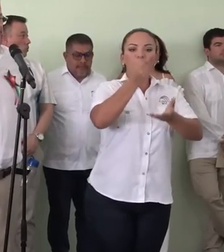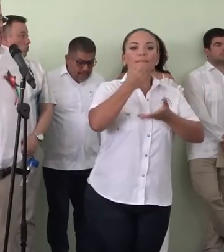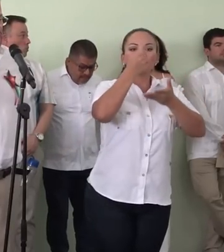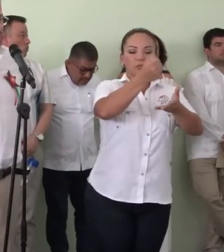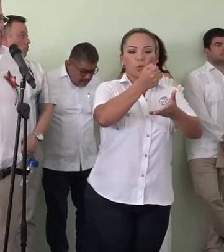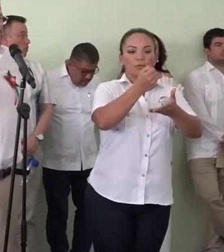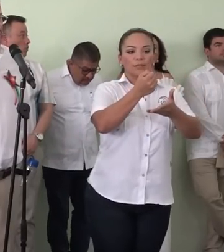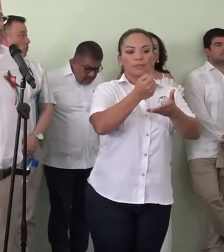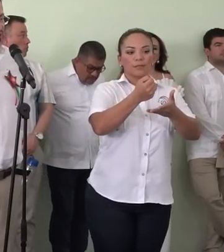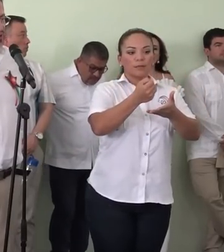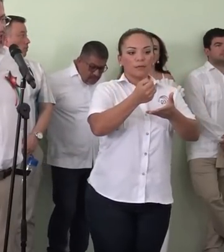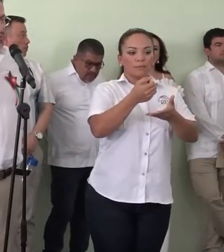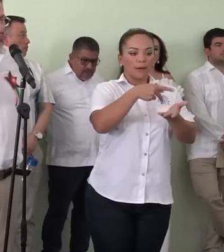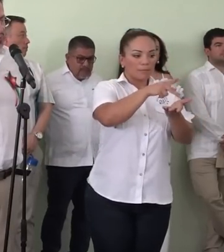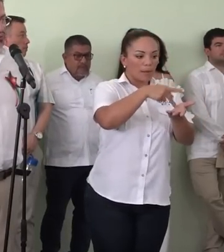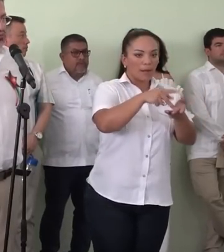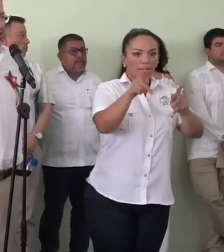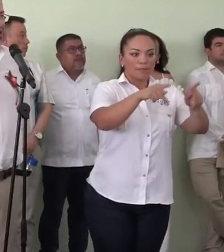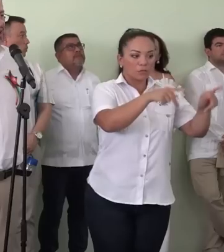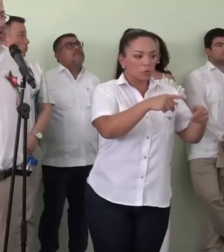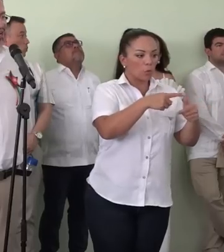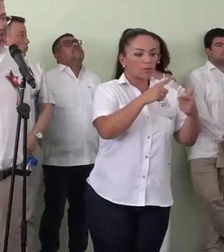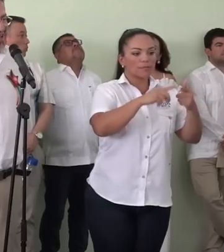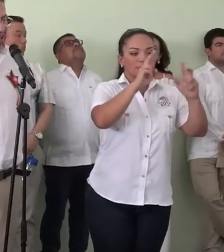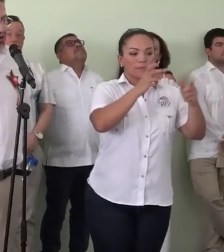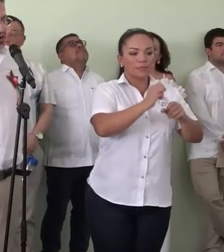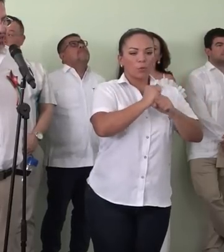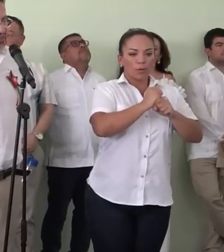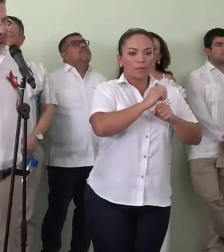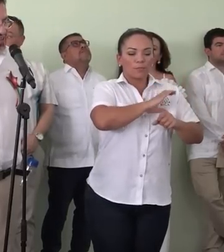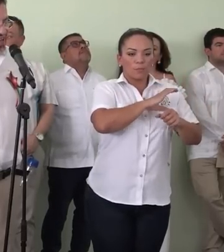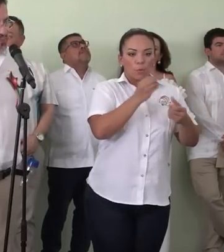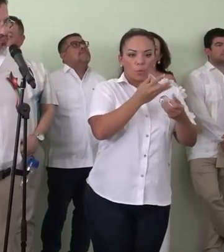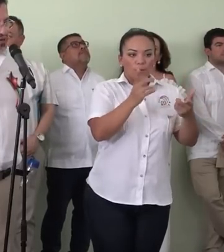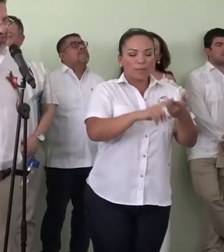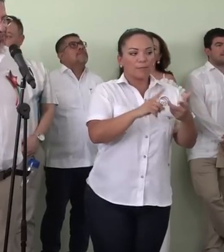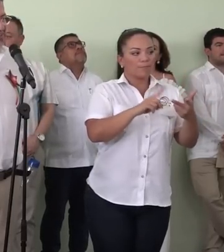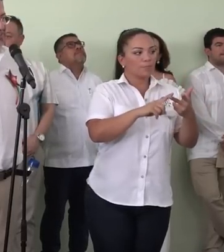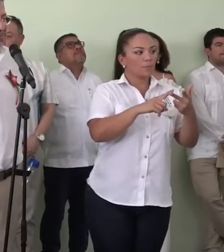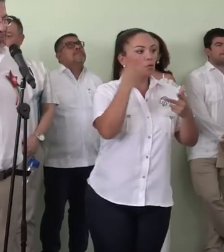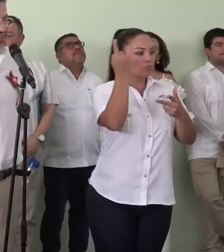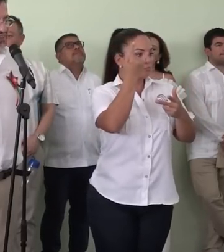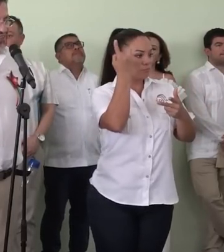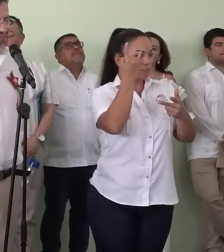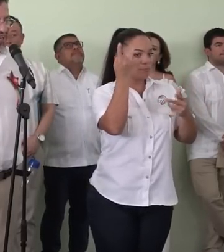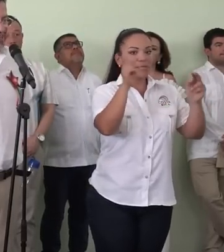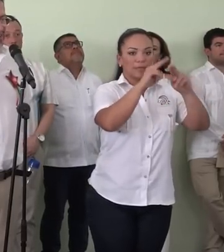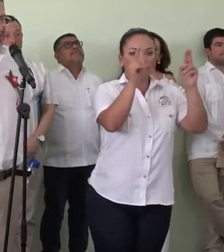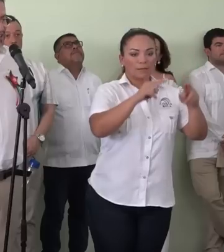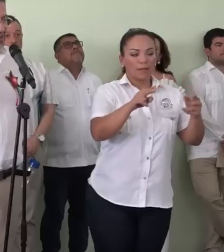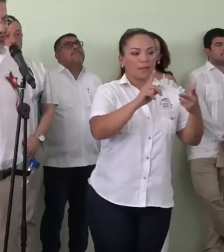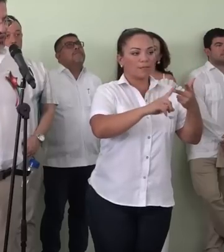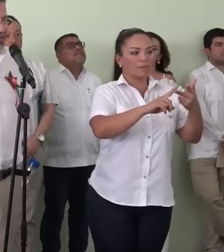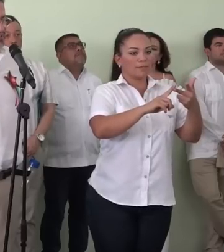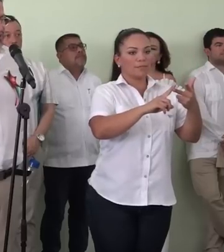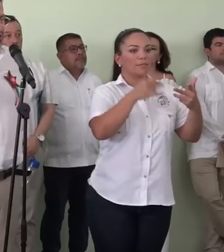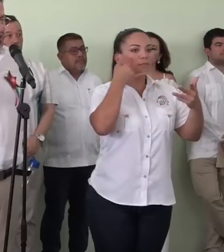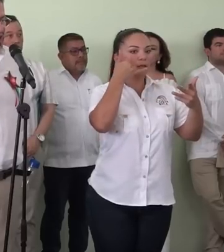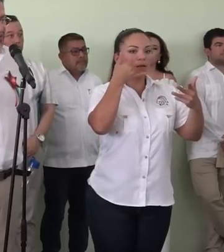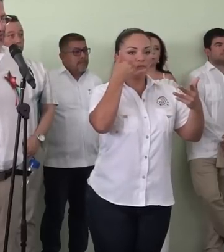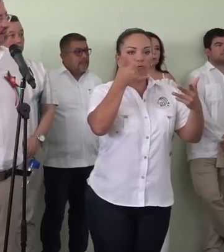en capital humano, en seguridad pública, en conectividad por internet y